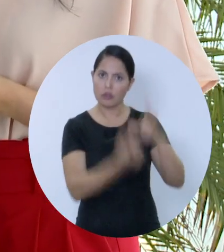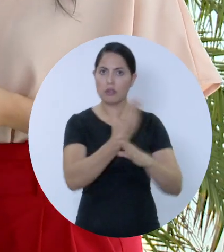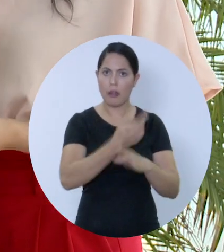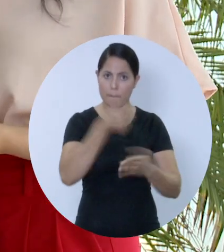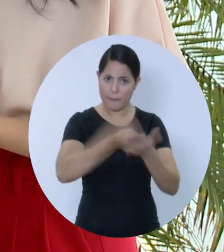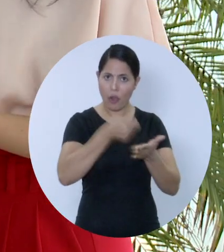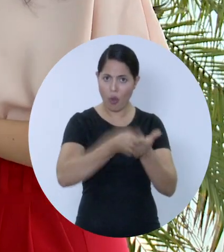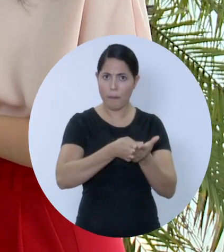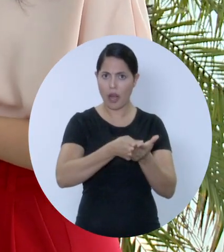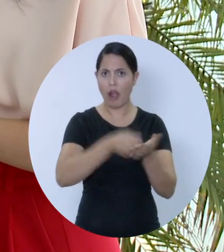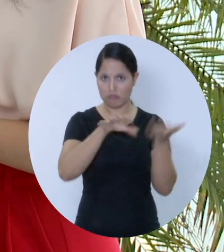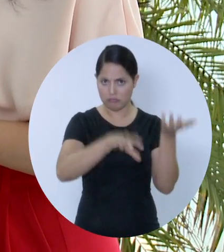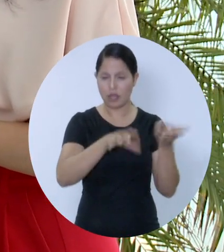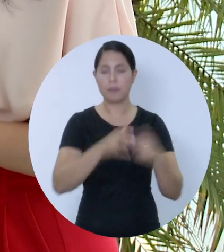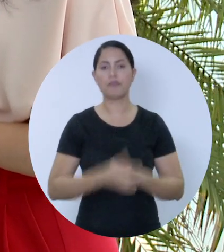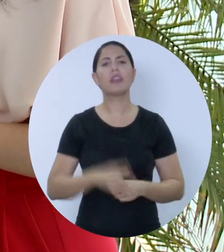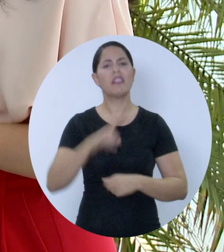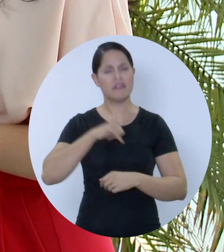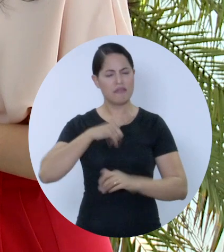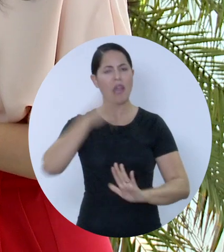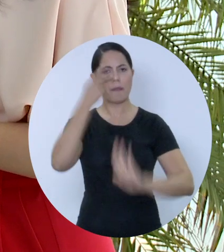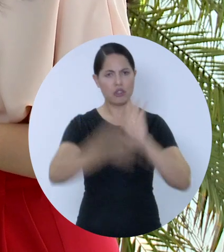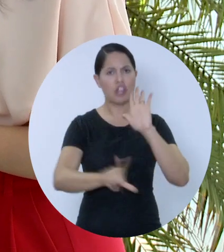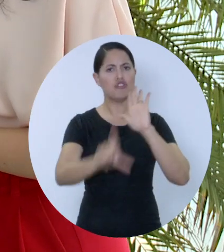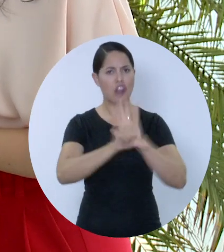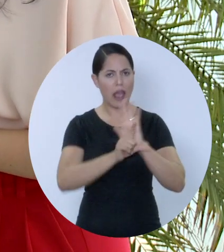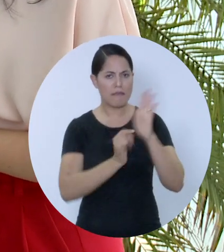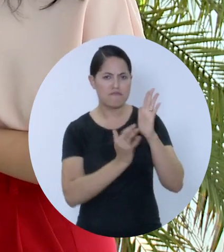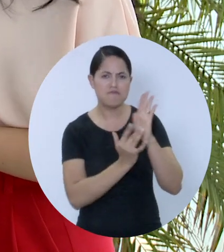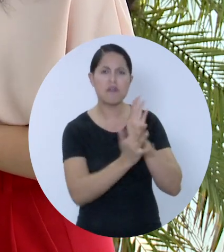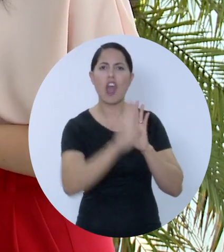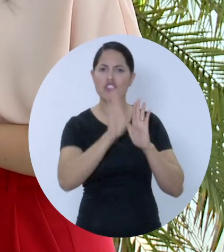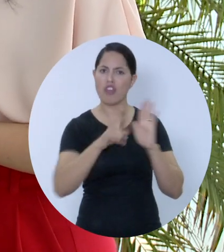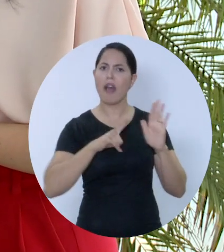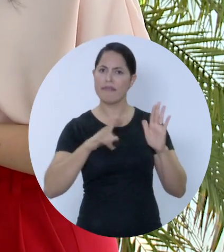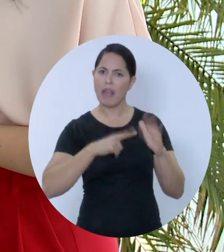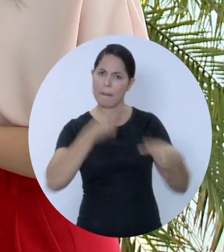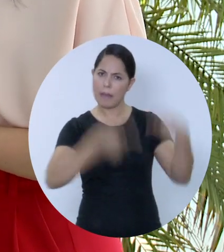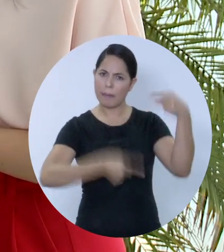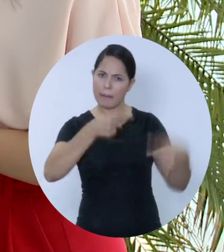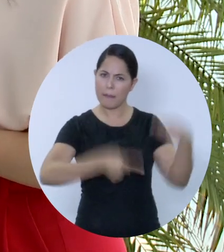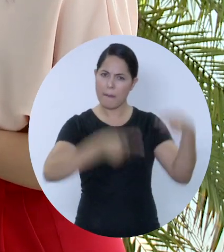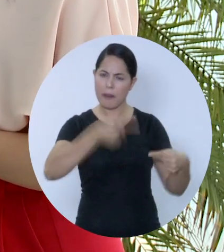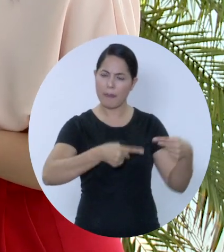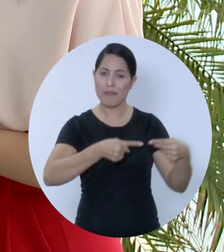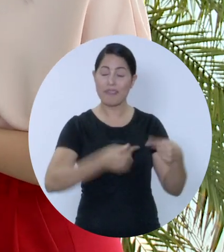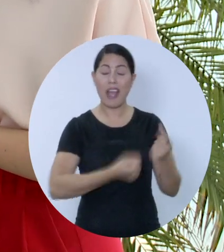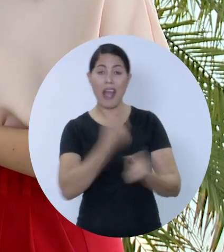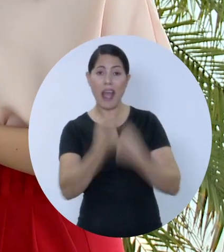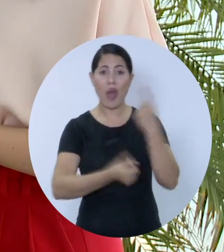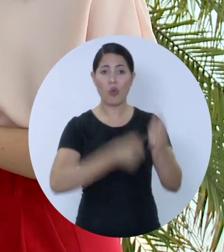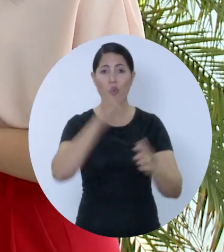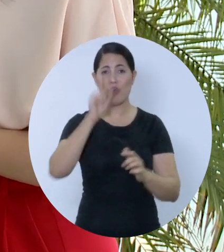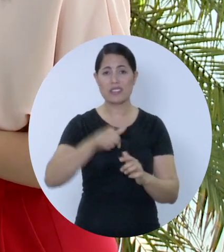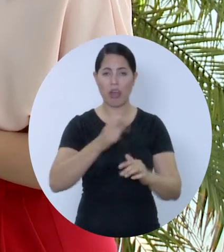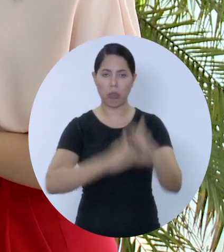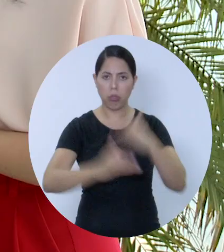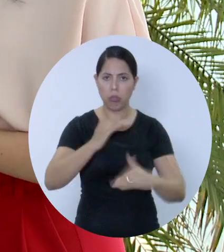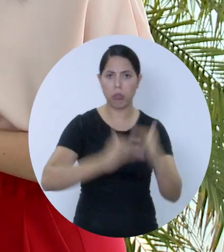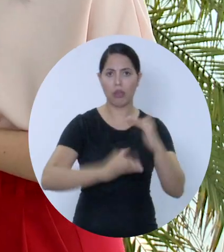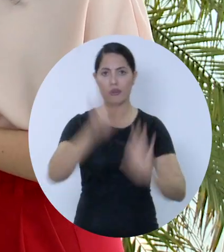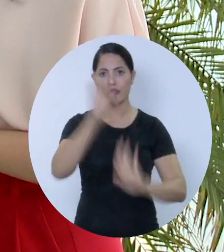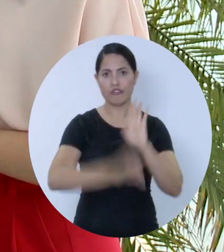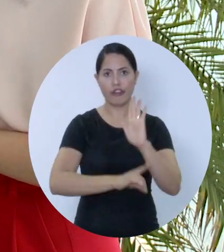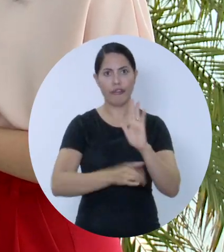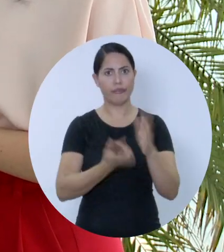para cobrar aí do Congresso Nacional. Exato. Nós temos vários projetos de lei tramitando, muita coisa vem quase que como retrocesso